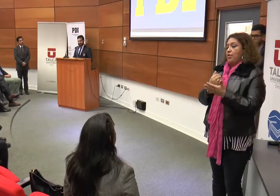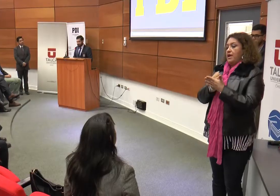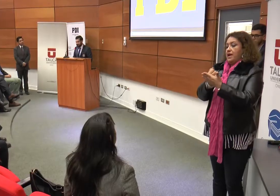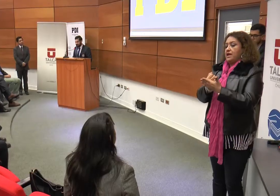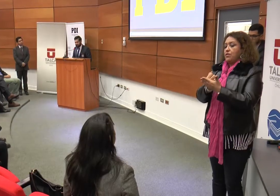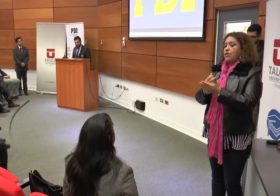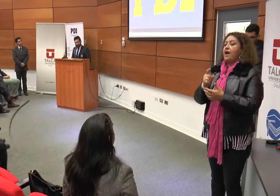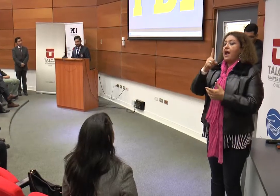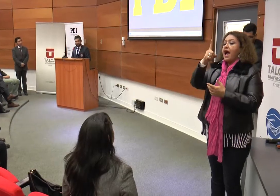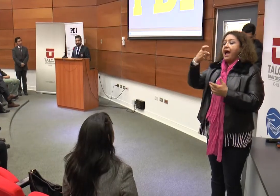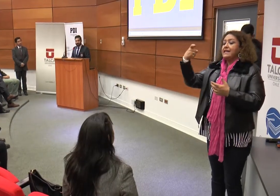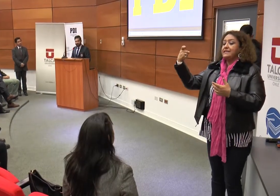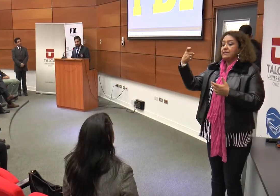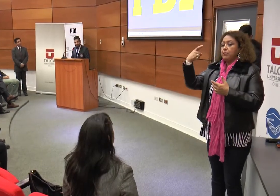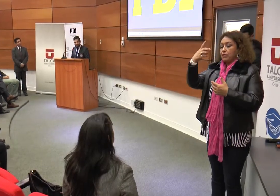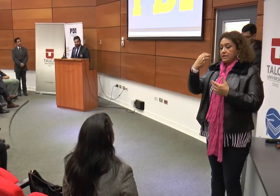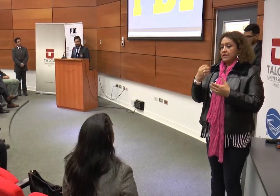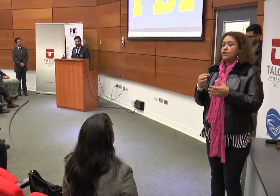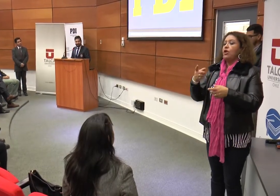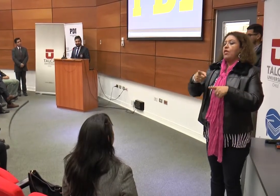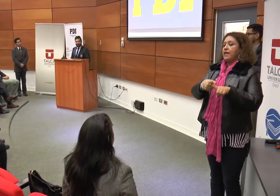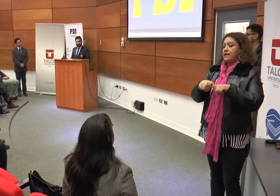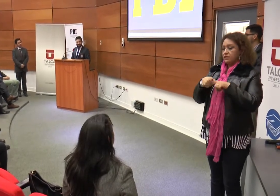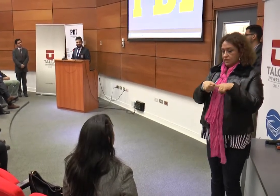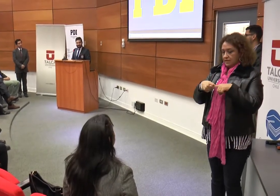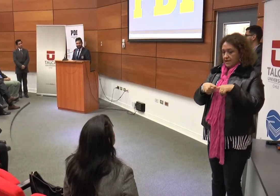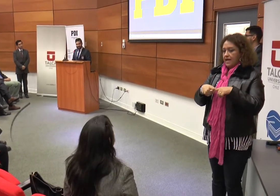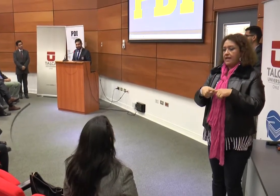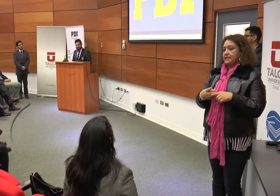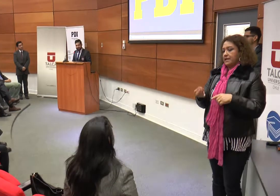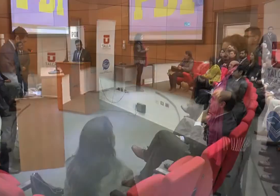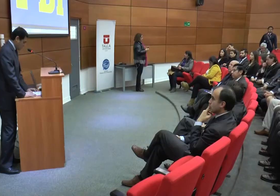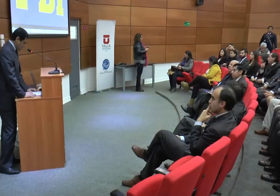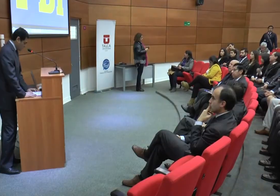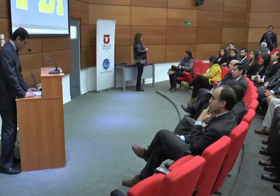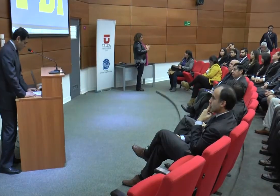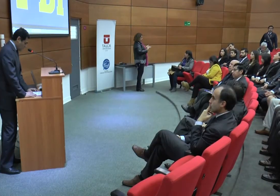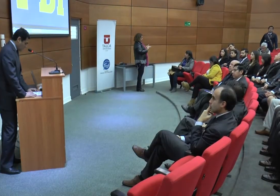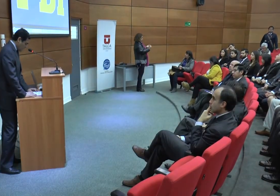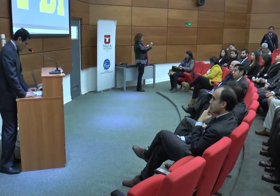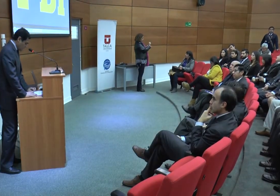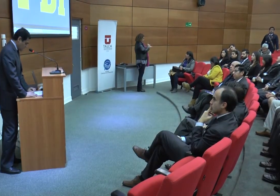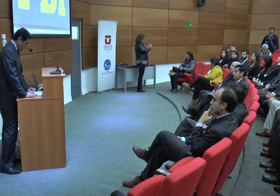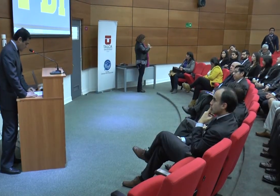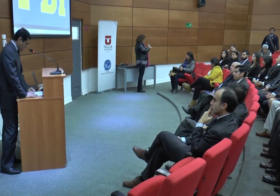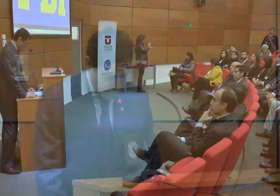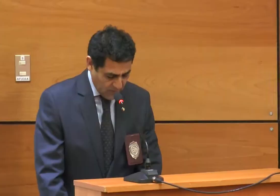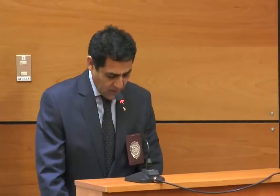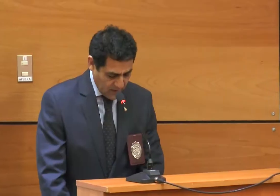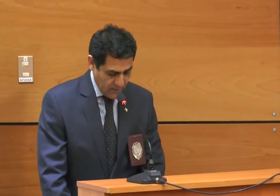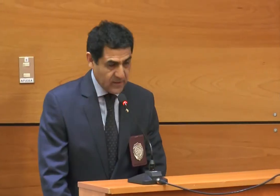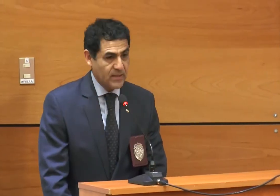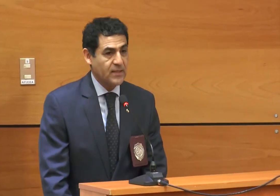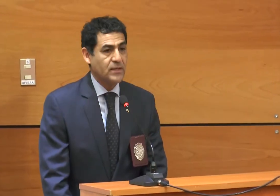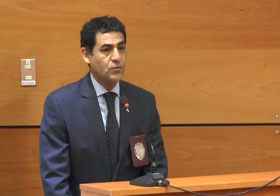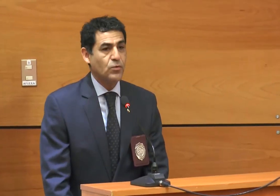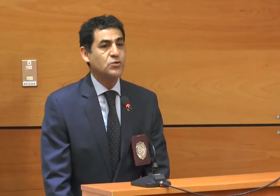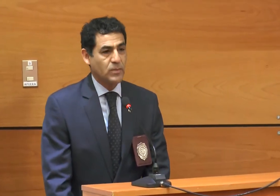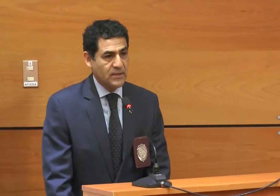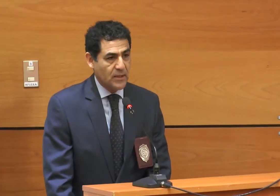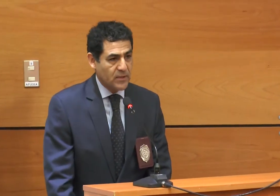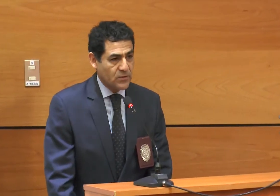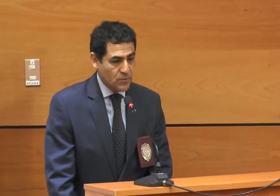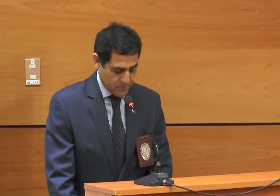Maule. La comunicación es absolutamente necesaria para entregar un servicio eficiente. La universidad, a través de la Escuela de Fonoaudiología,